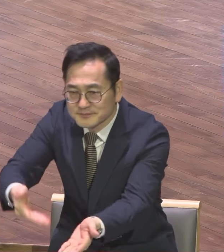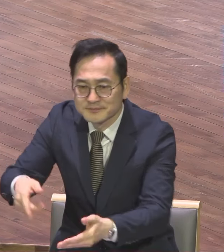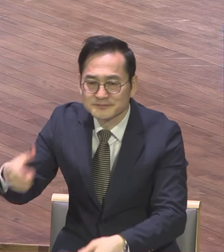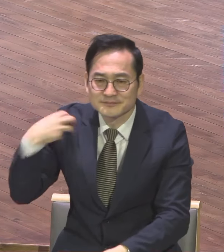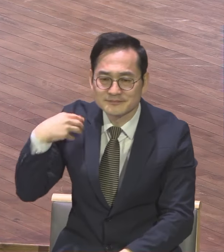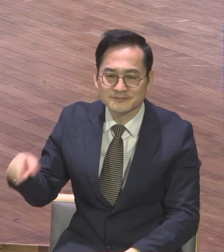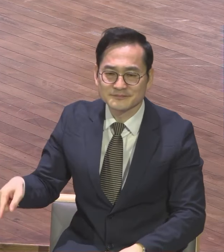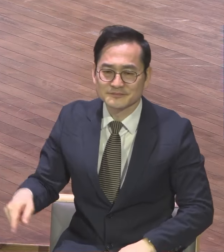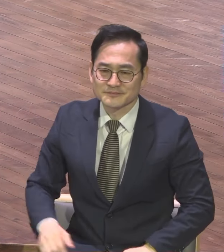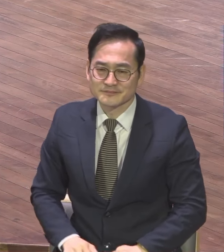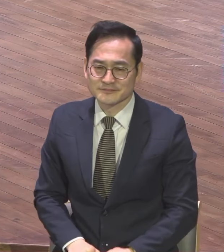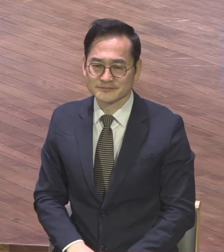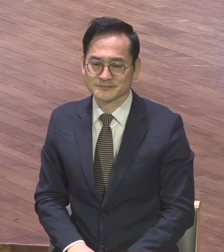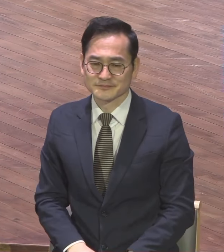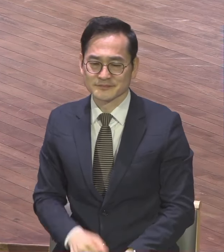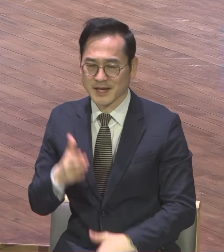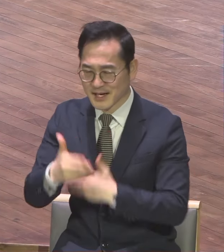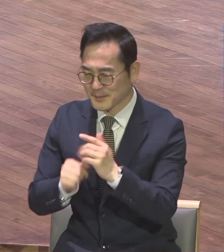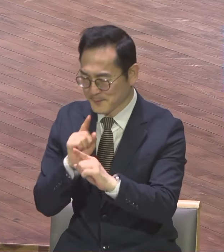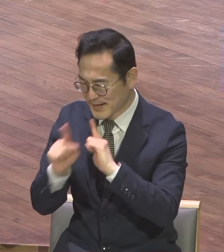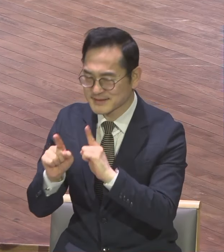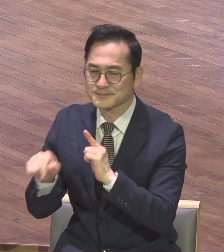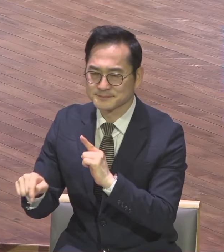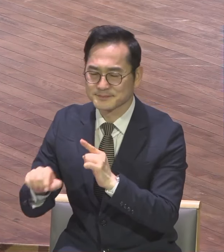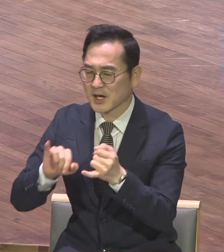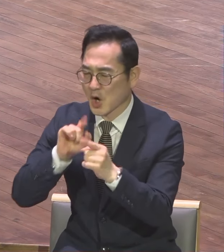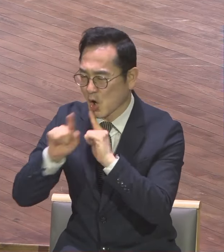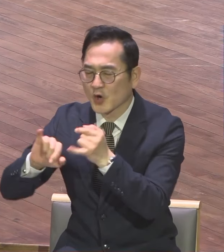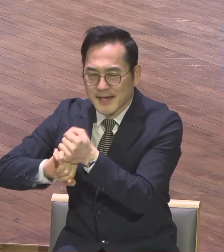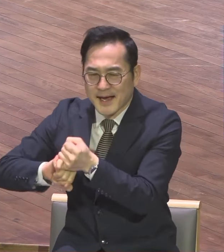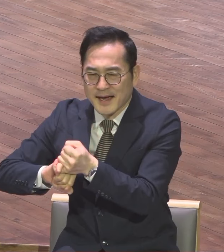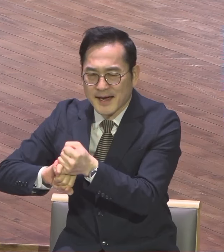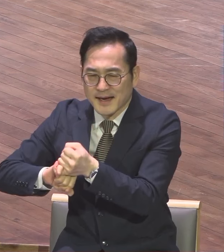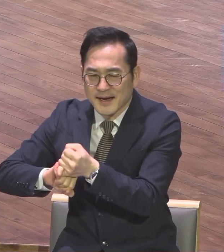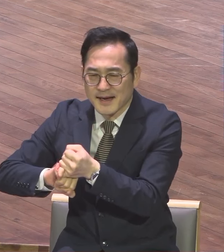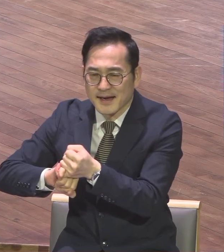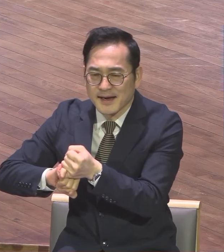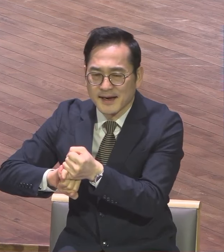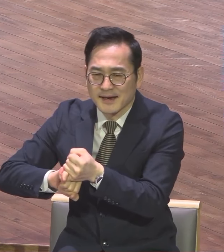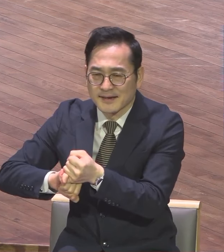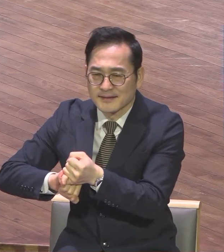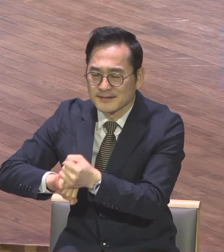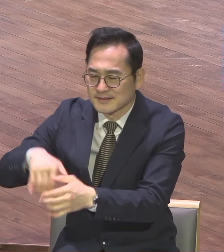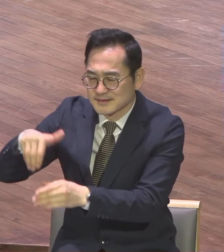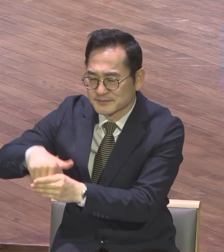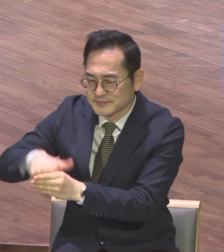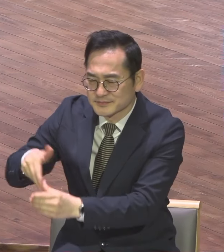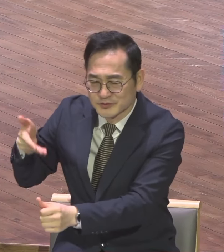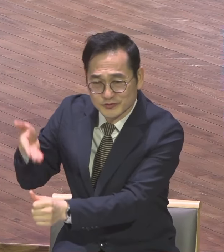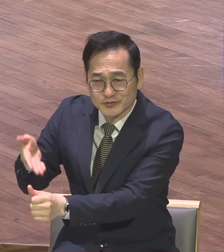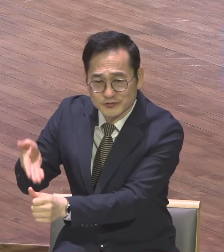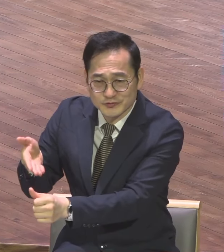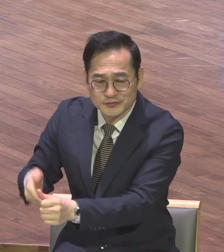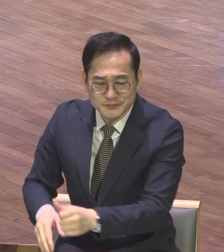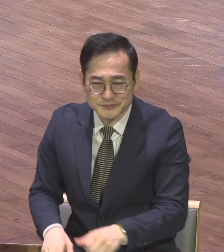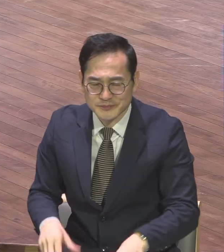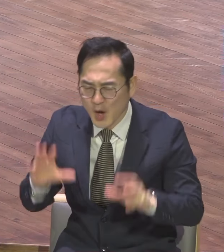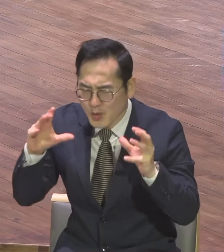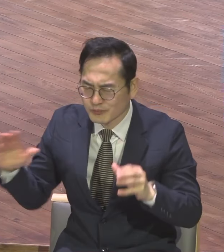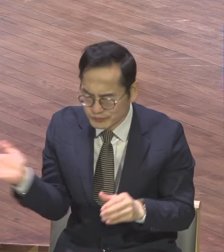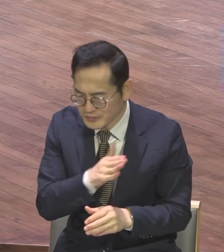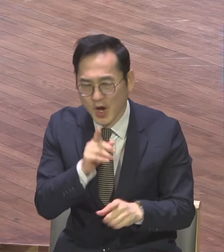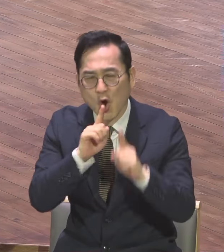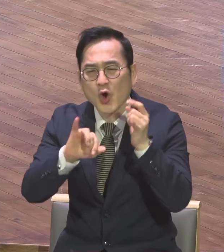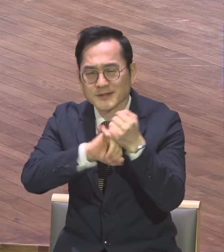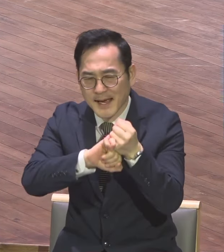가진 자다. 우리 자녀들은 그냥 내 자식이 아니라 이 나이 어리다고 어린이가 아니라 이 아이는 어려서부터